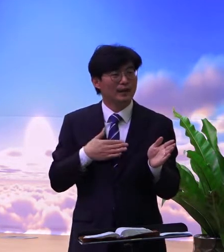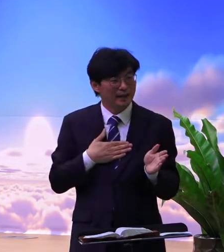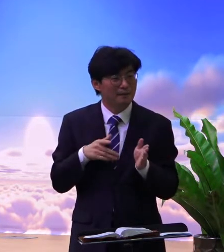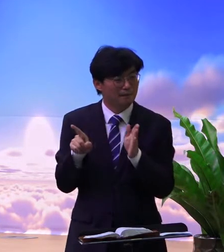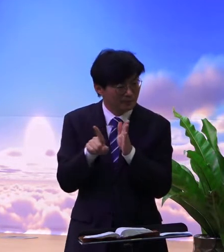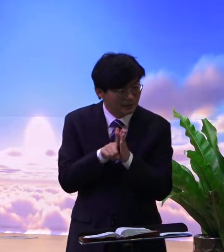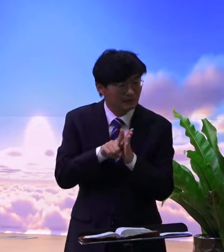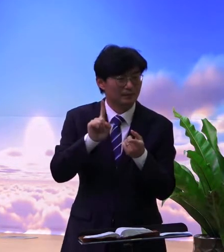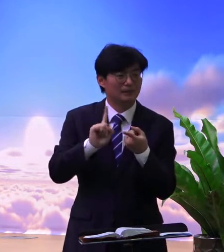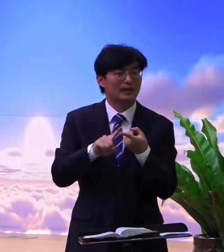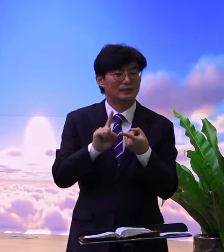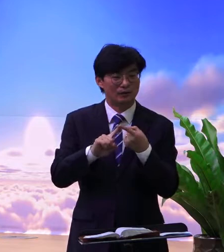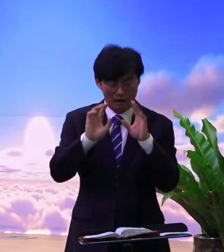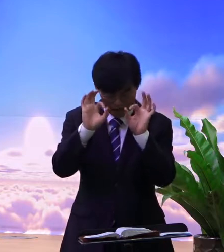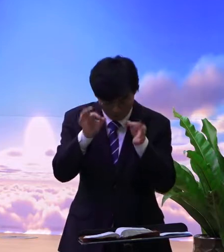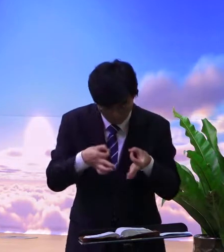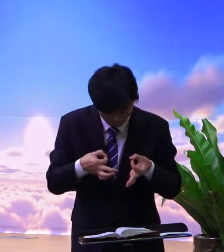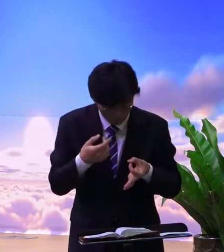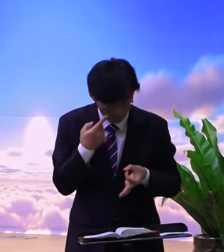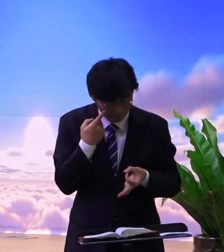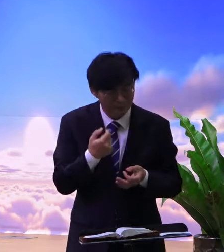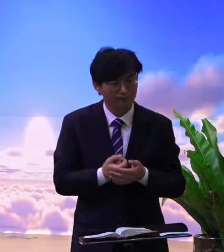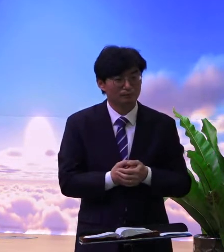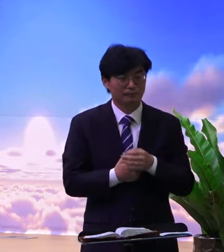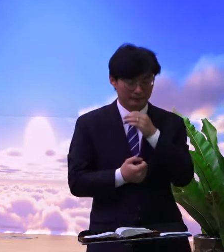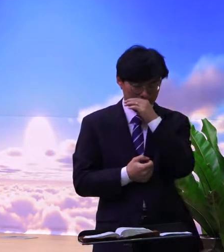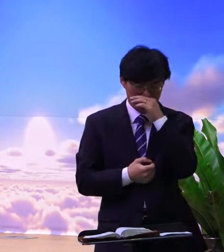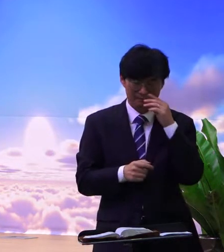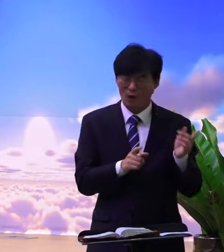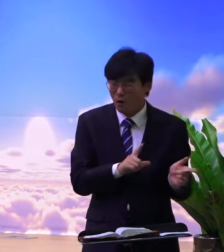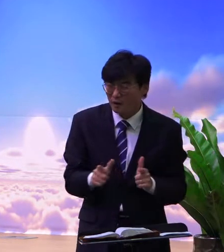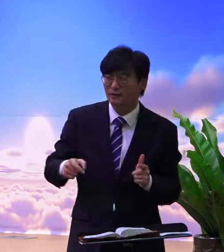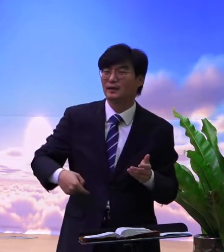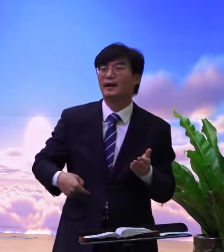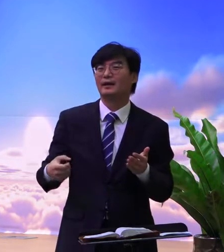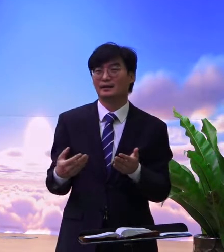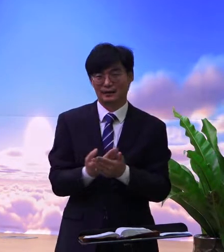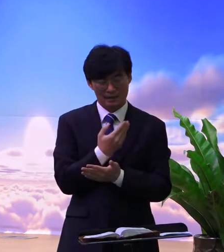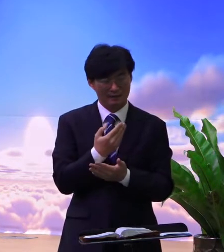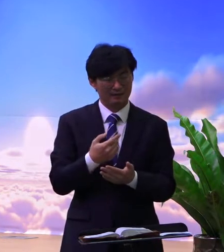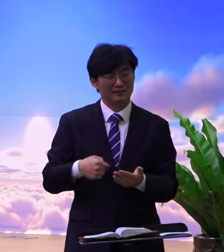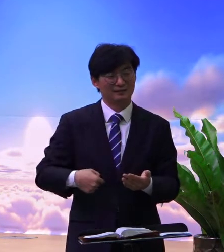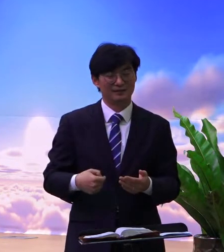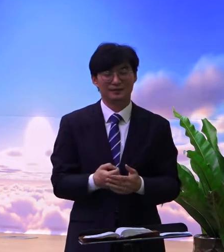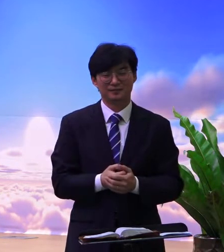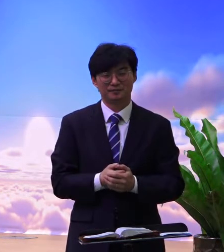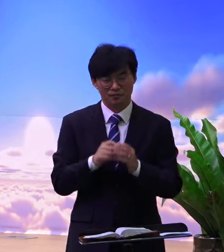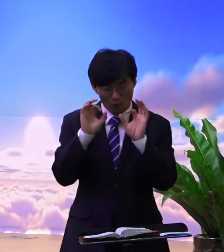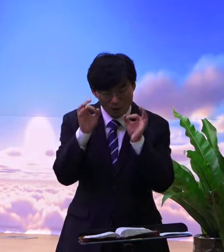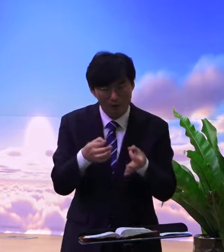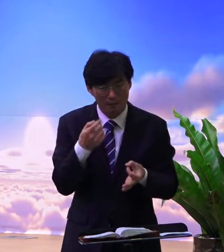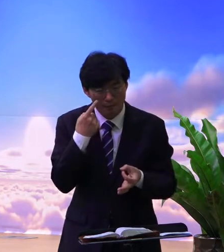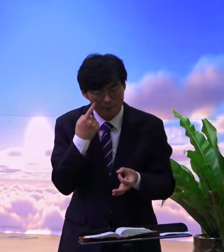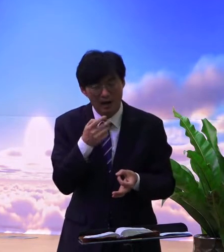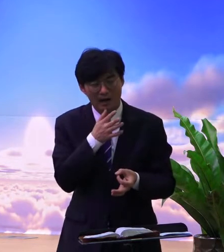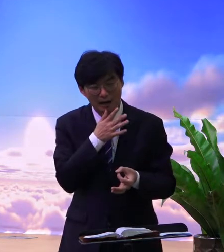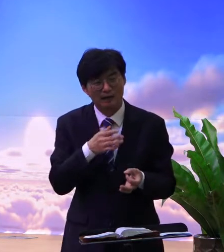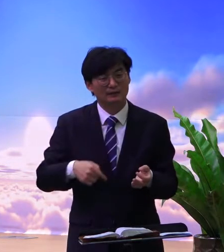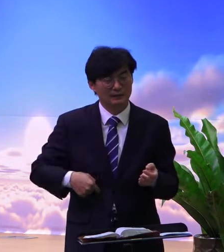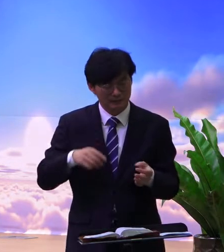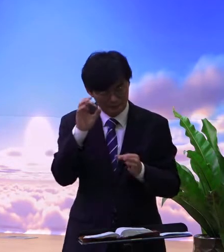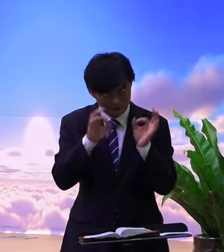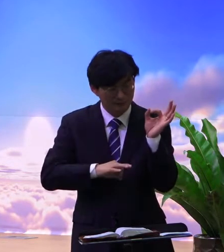봤습니다. 제 관점에서 참 많은 부분 회개가 됐습니다. 어느 순간